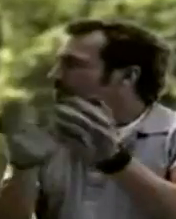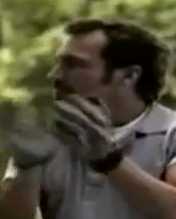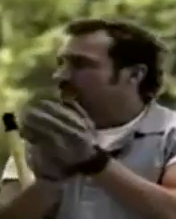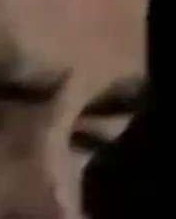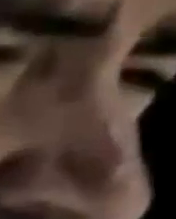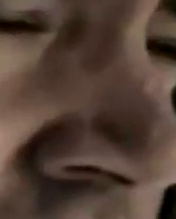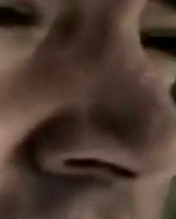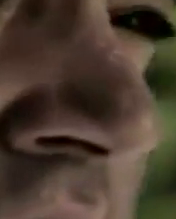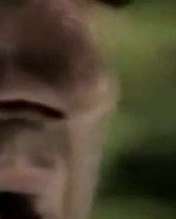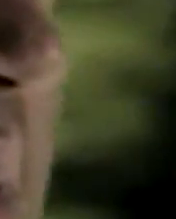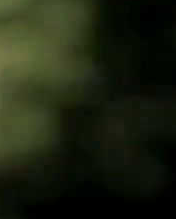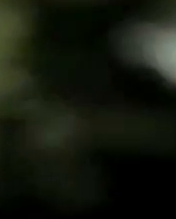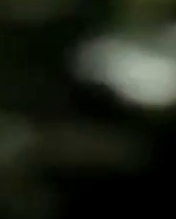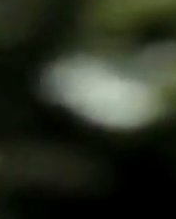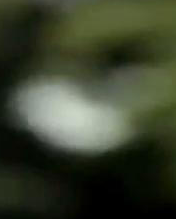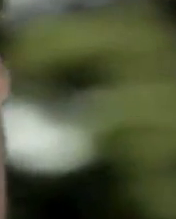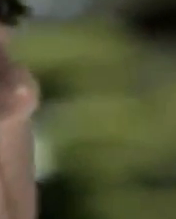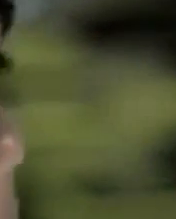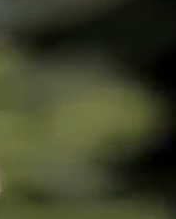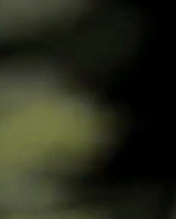Por ti